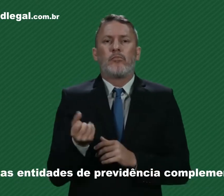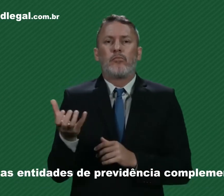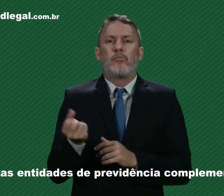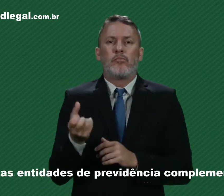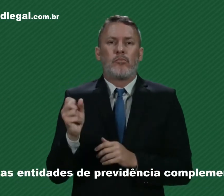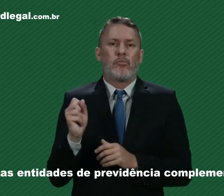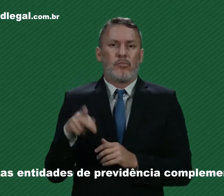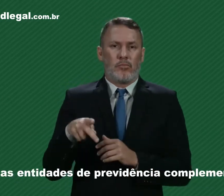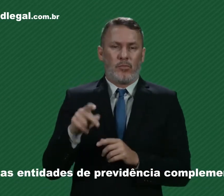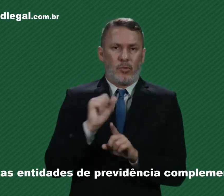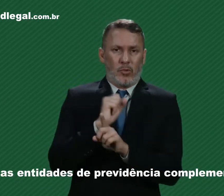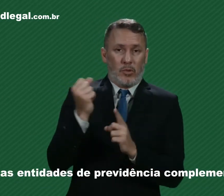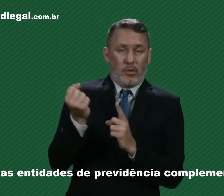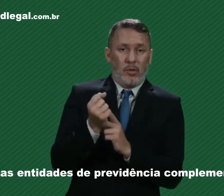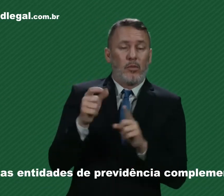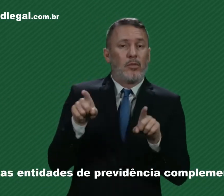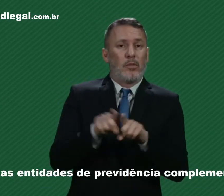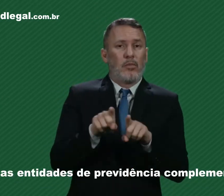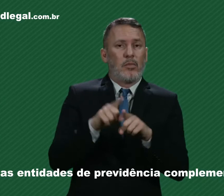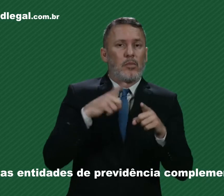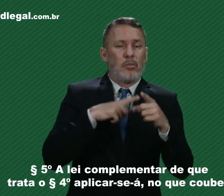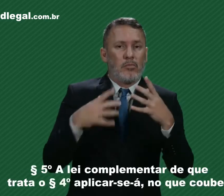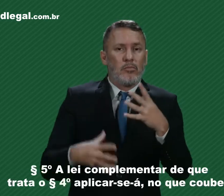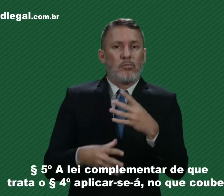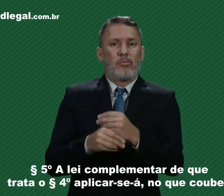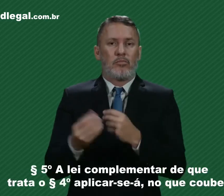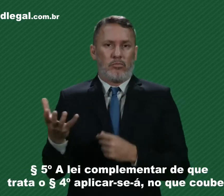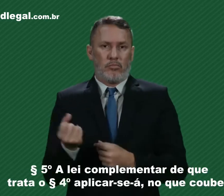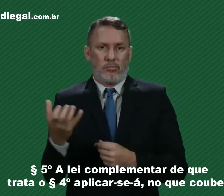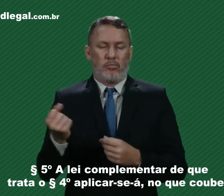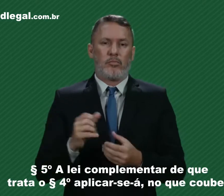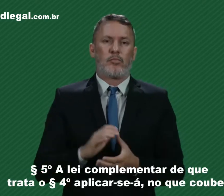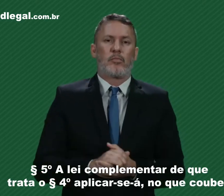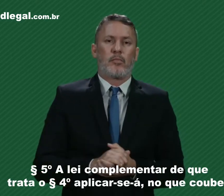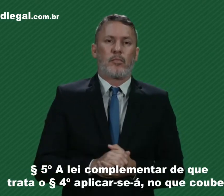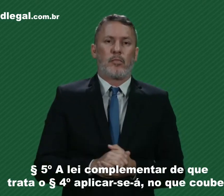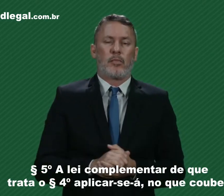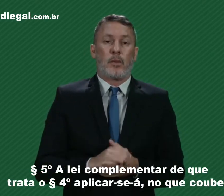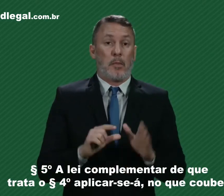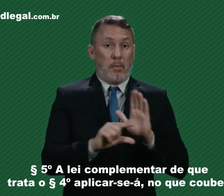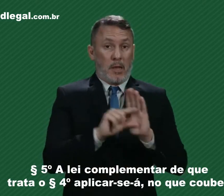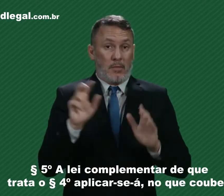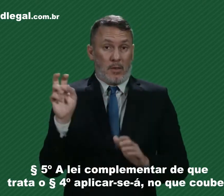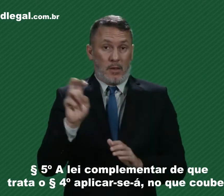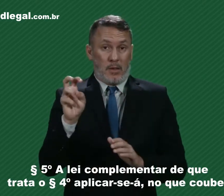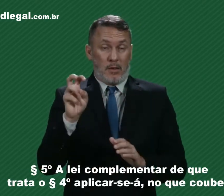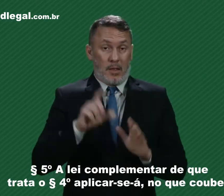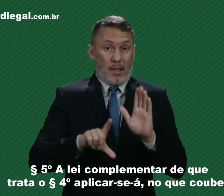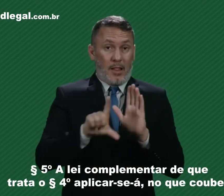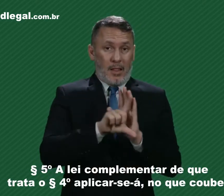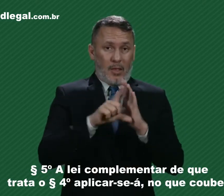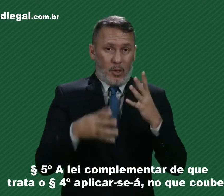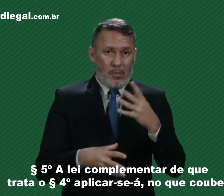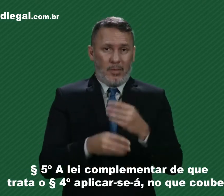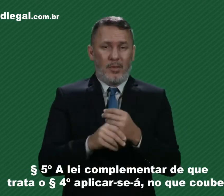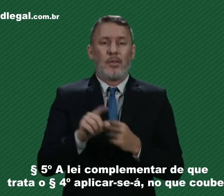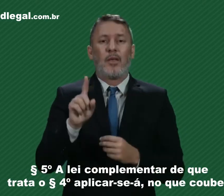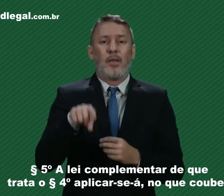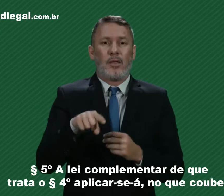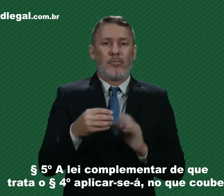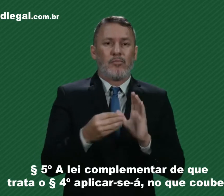previdenciários e as entidades de previdência complementar. Parágrafo 5º. A lei complementar de que trata o parágrafo